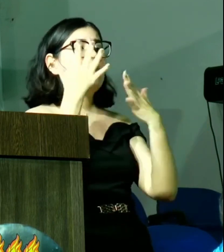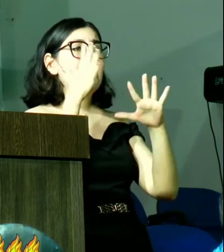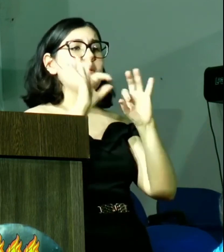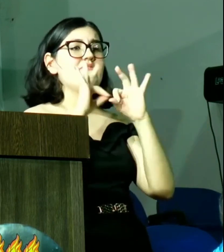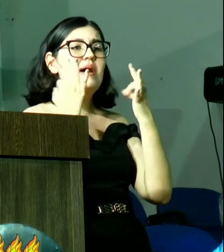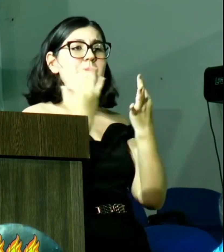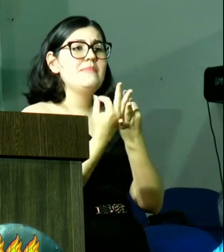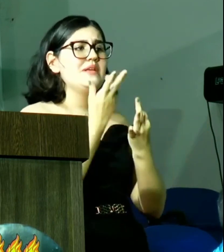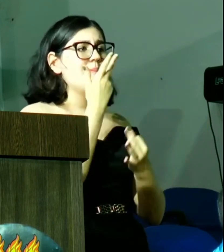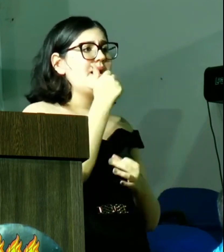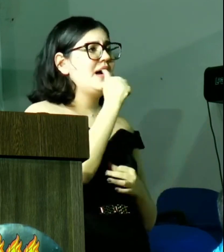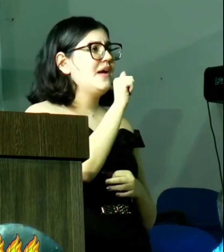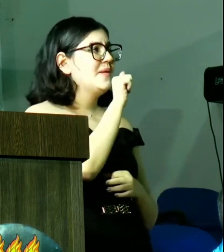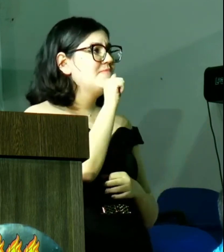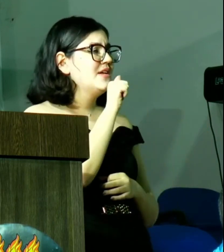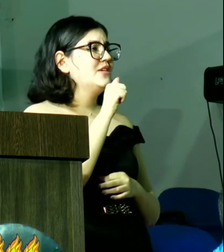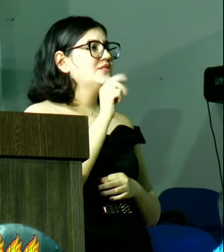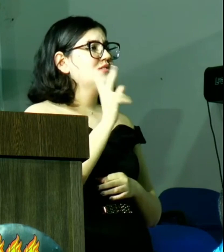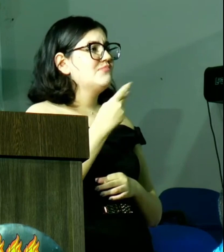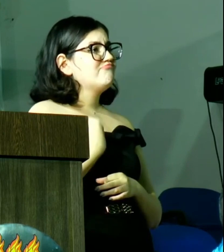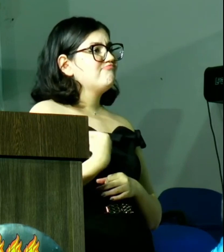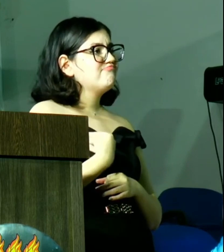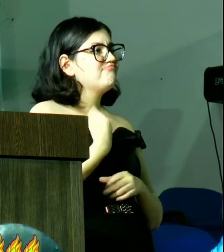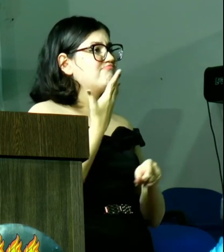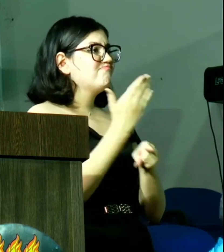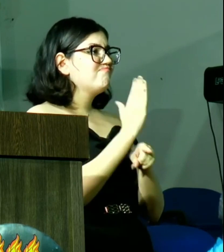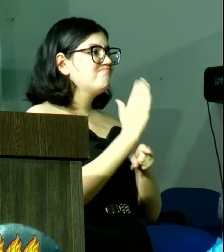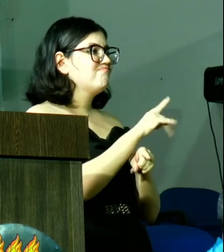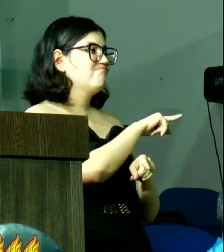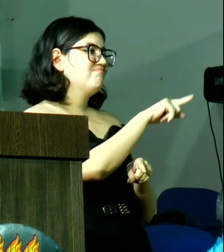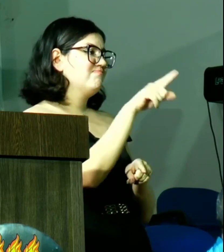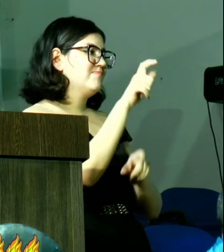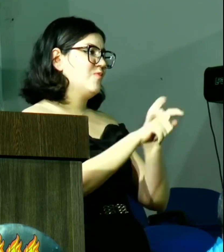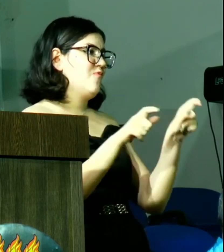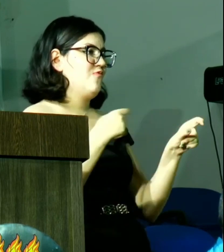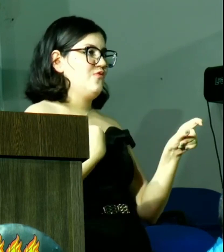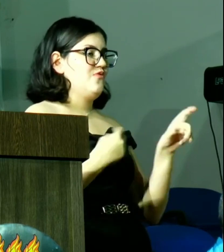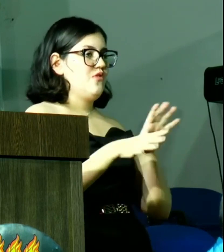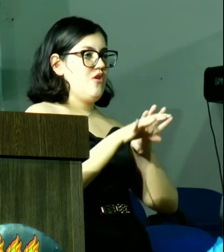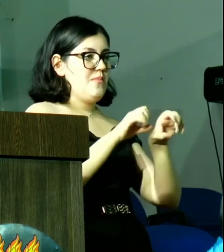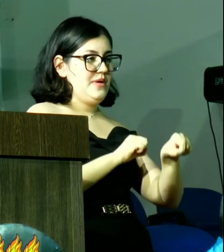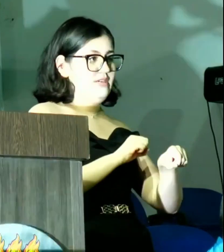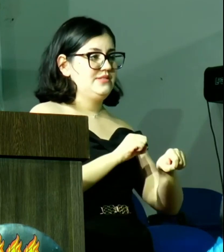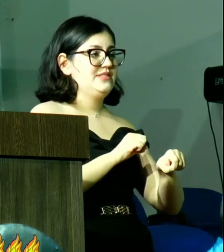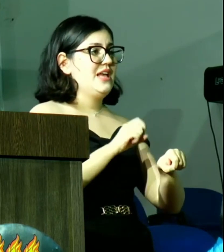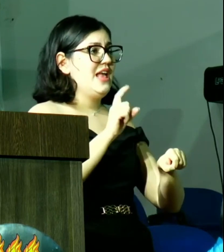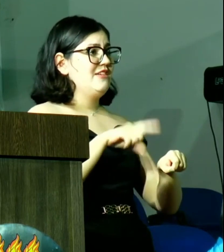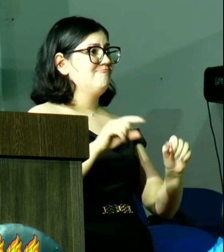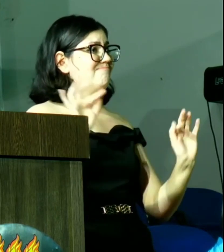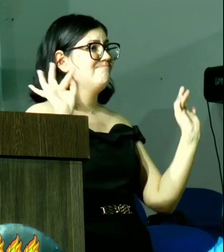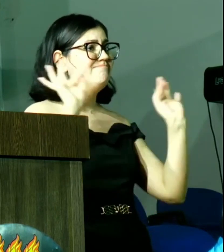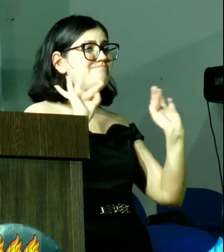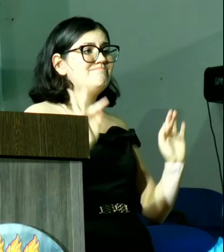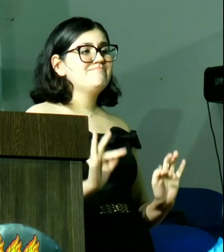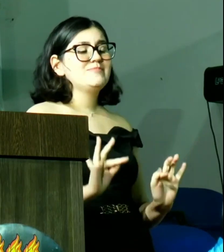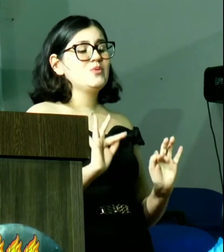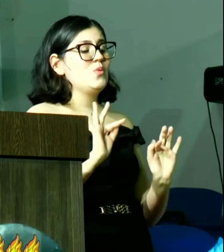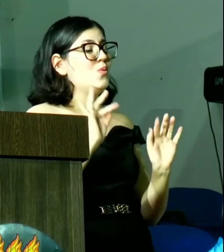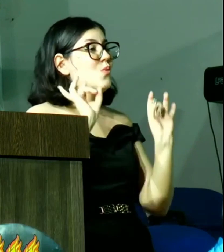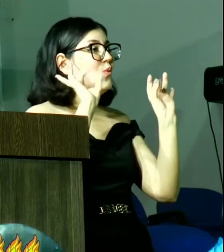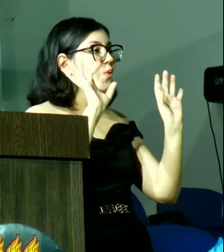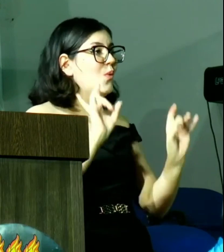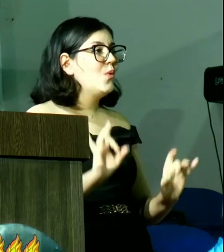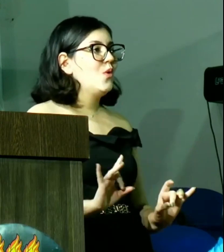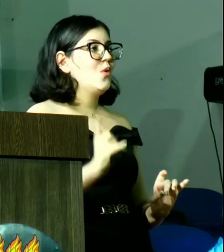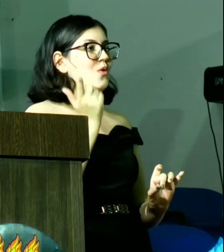foram presentes na vida dos concludentes. Felicidade singular ao se realizar o sonho da formação